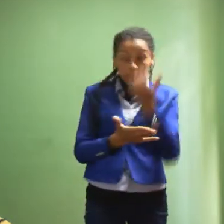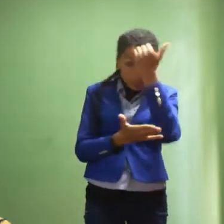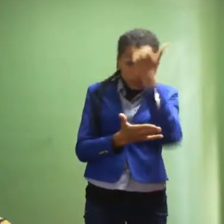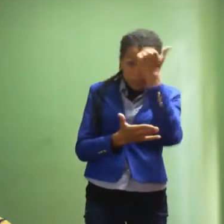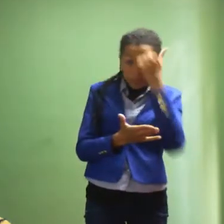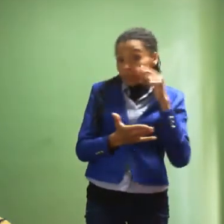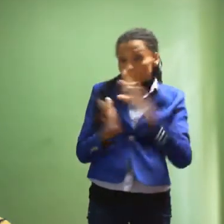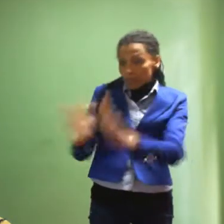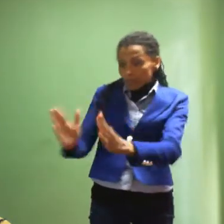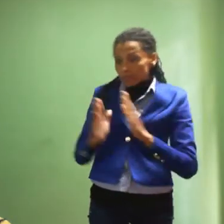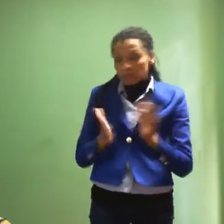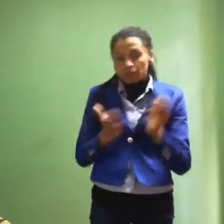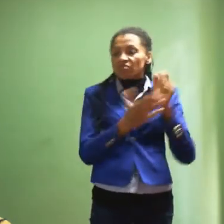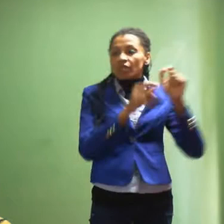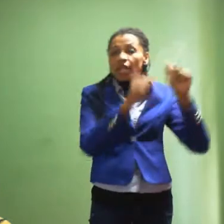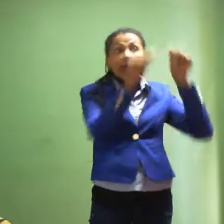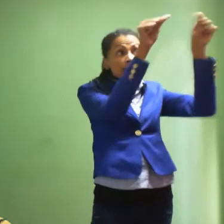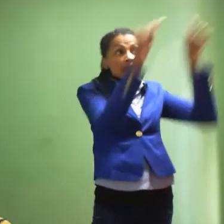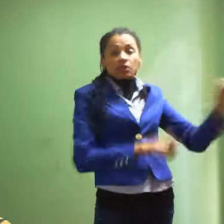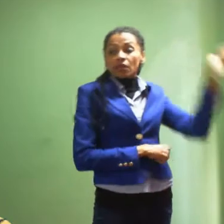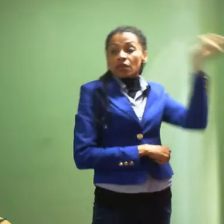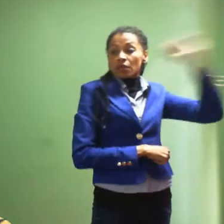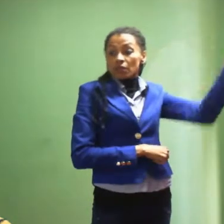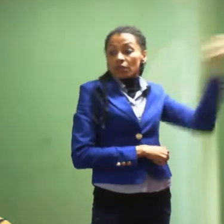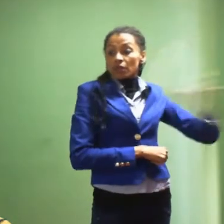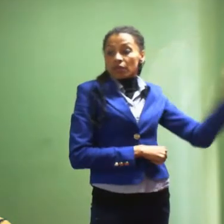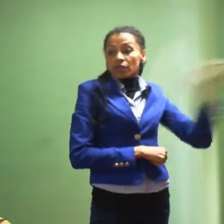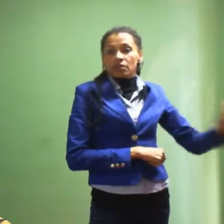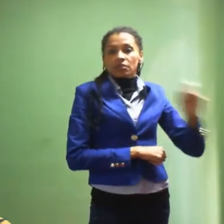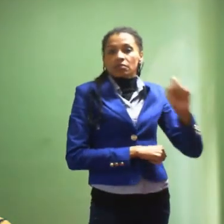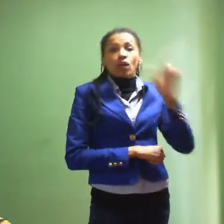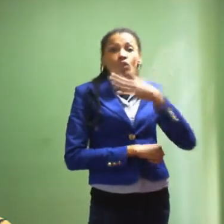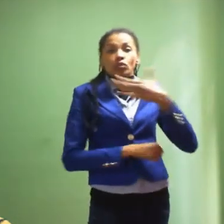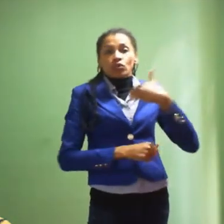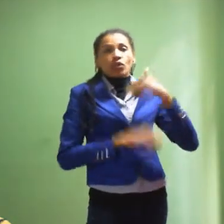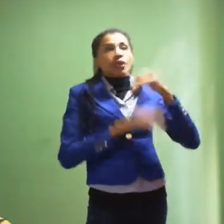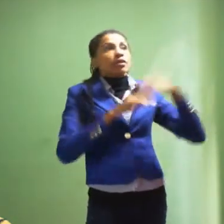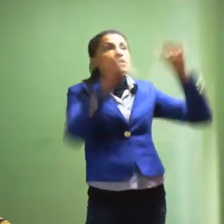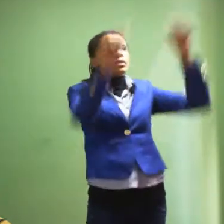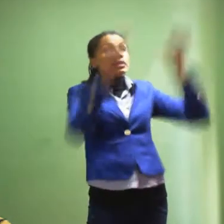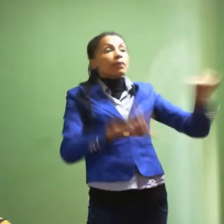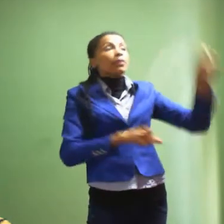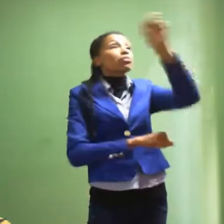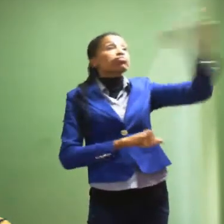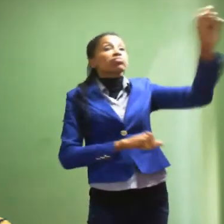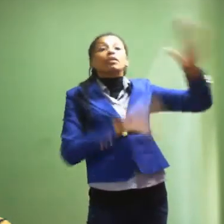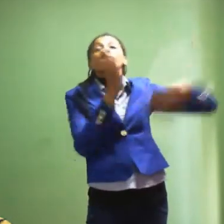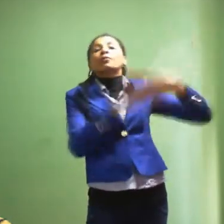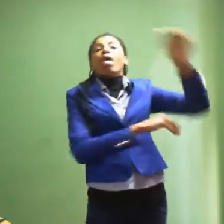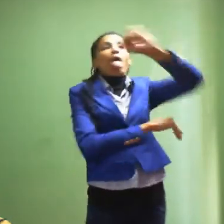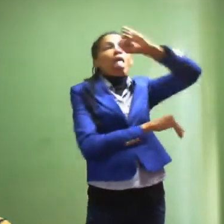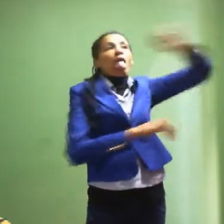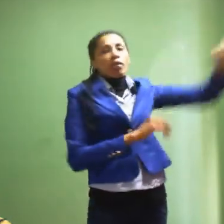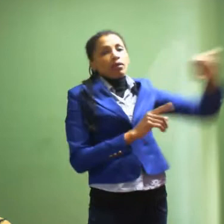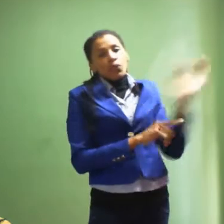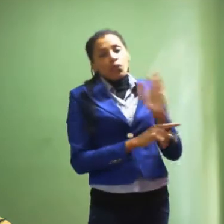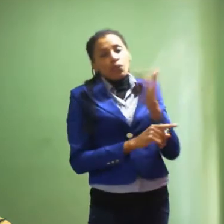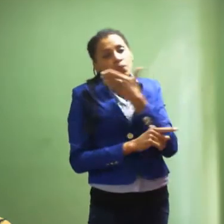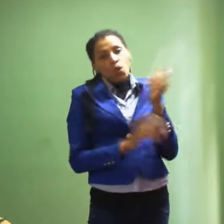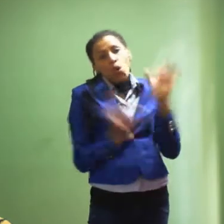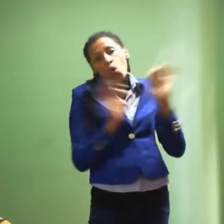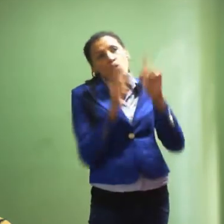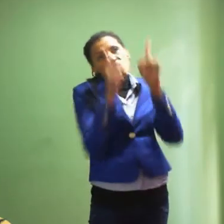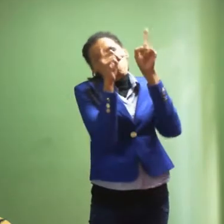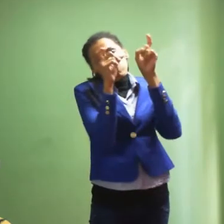escrito en una cartelera, porque si lo dejamos en el tablero pues vamos a borrarlo, a no ser que tengamos otra forma de almacenamiento, como tomarle una